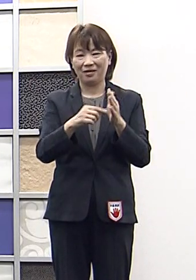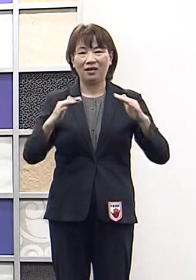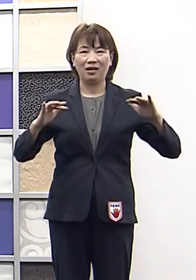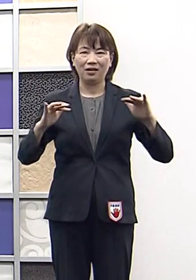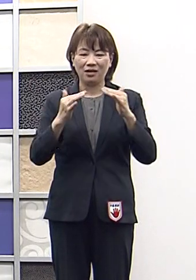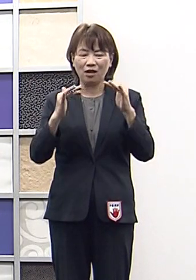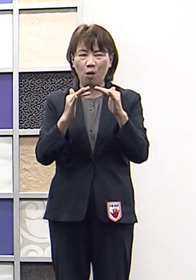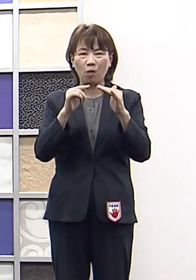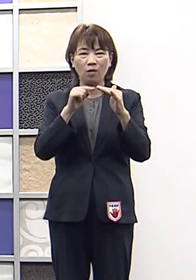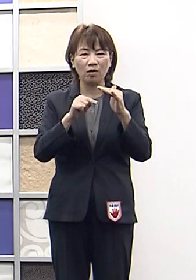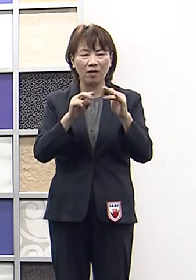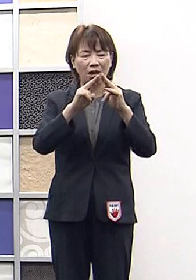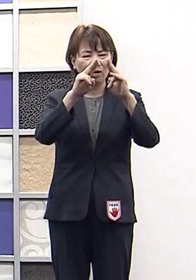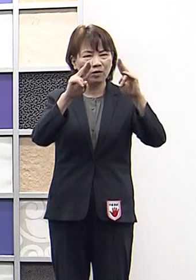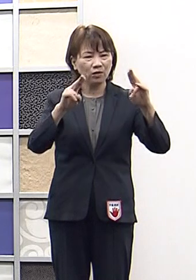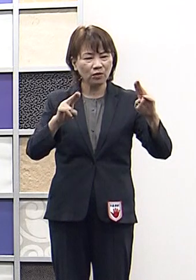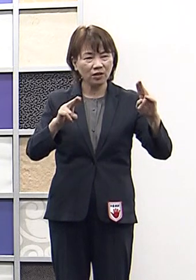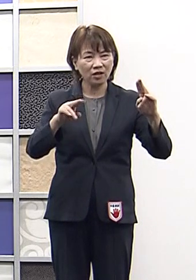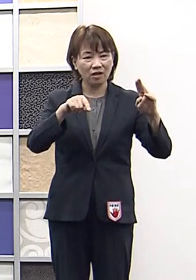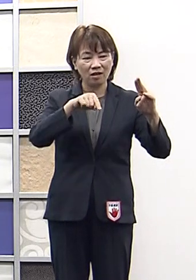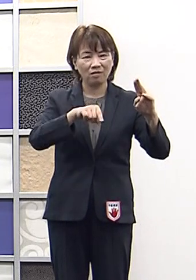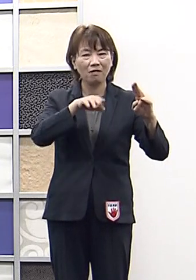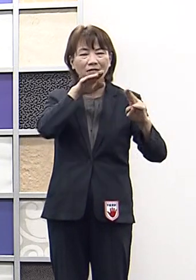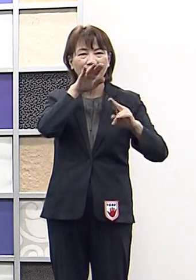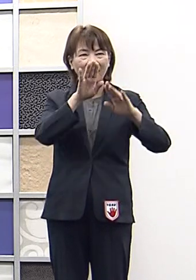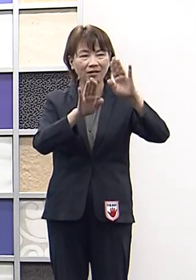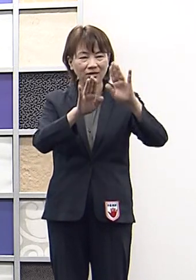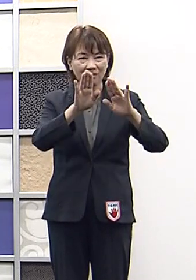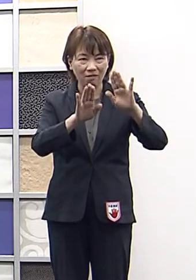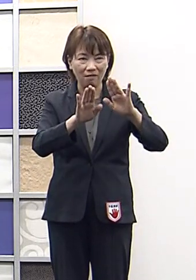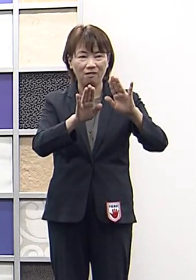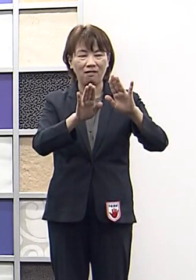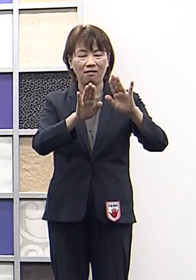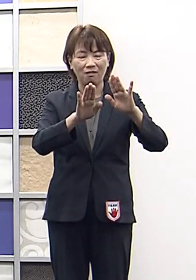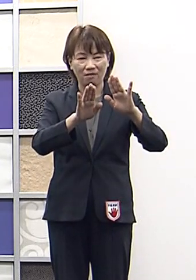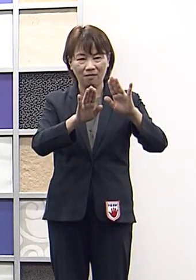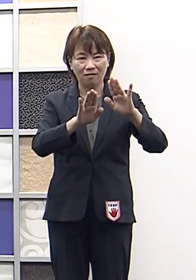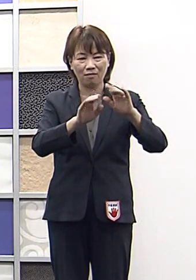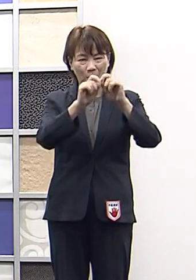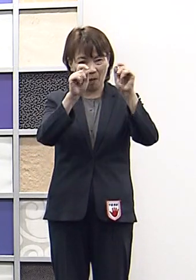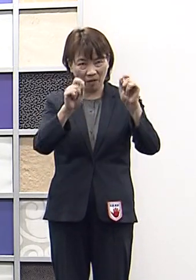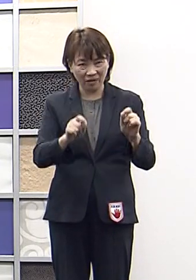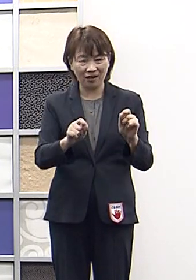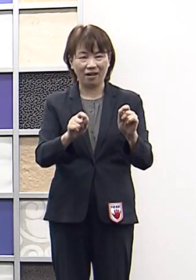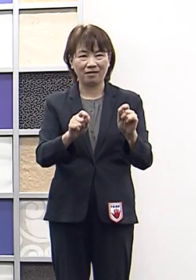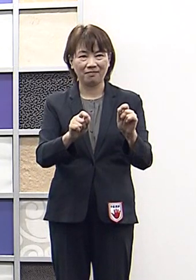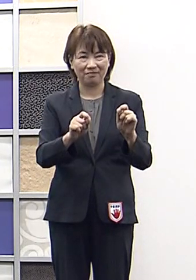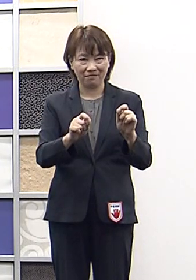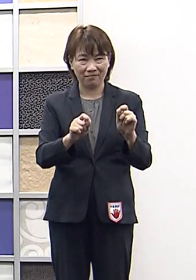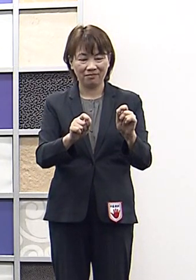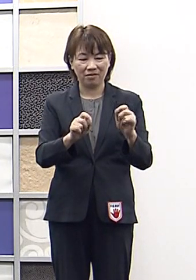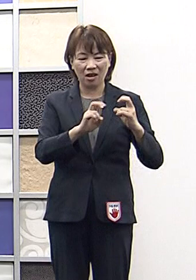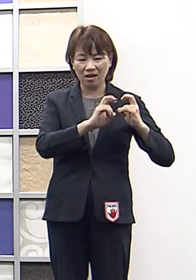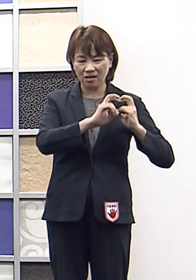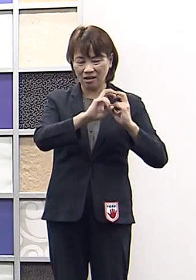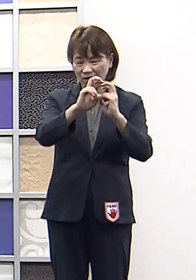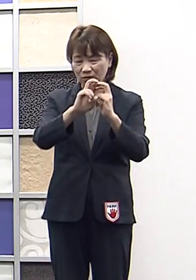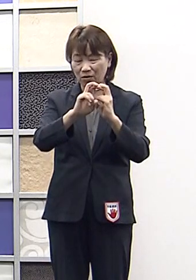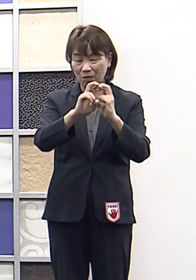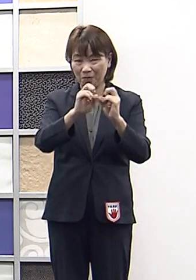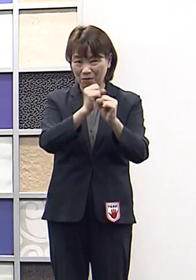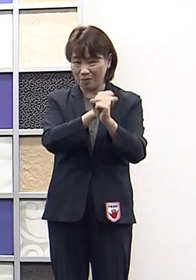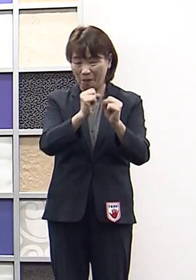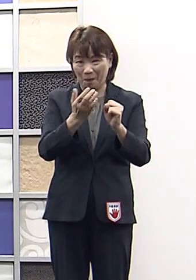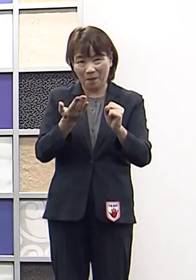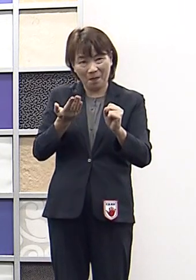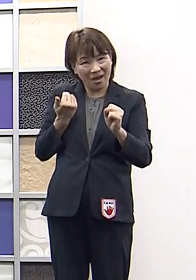その富士山の現状の問題で登山鉄道ありきでなくてですね、そこの前の段階に持っていって、その中でベスト